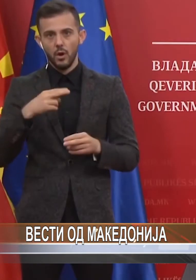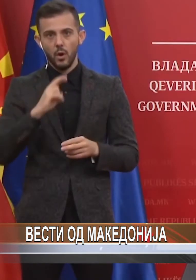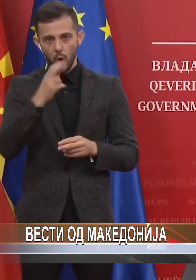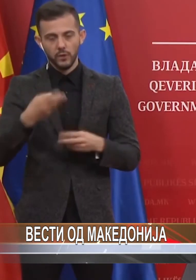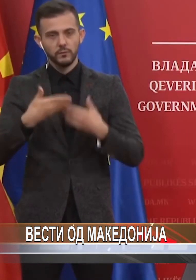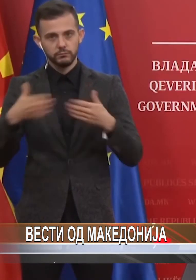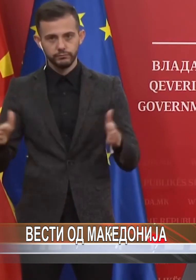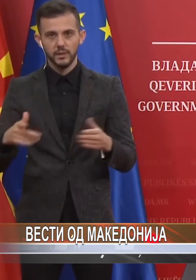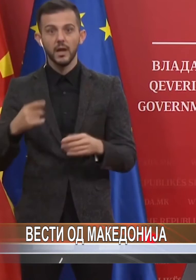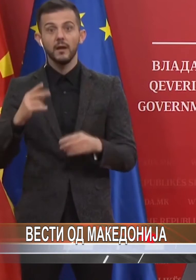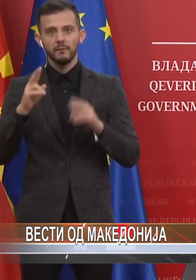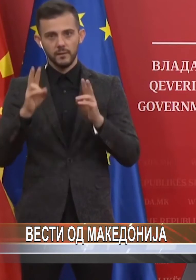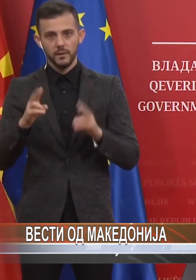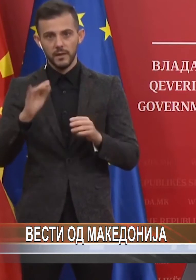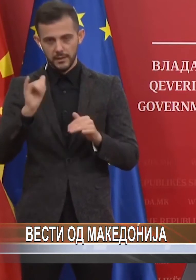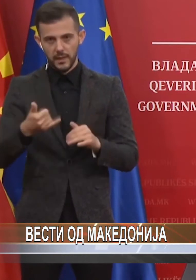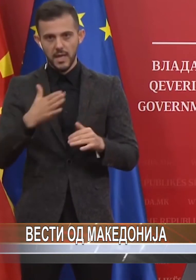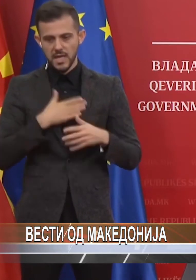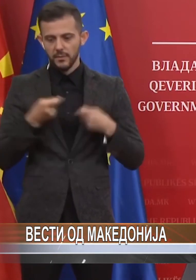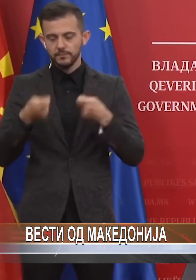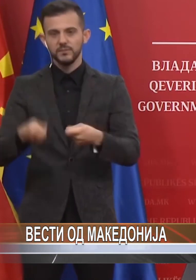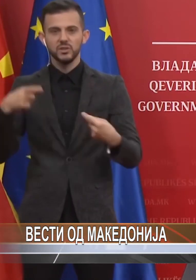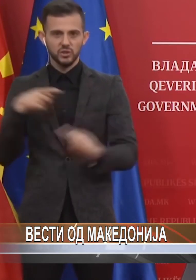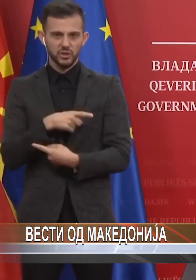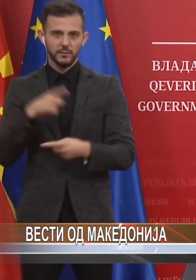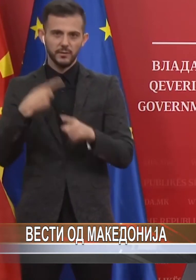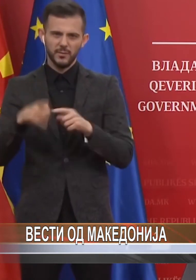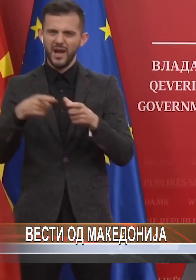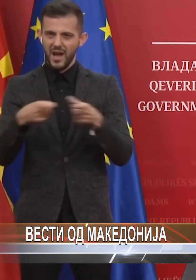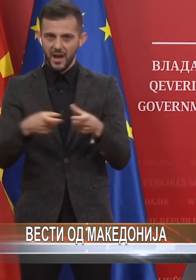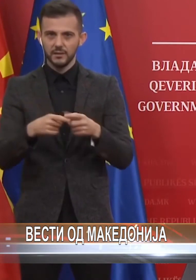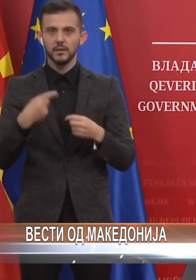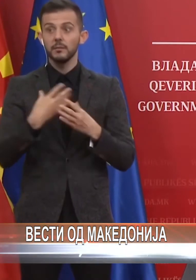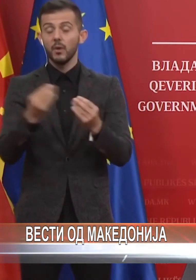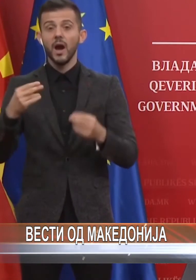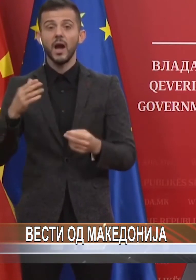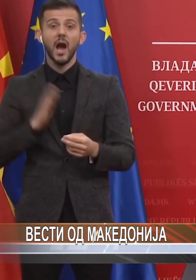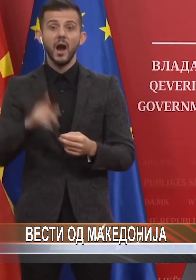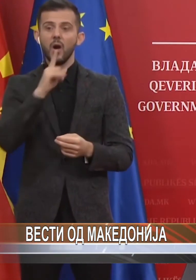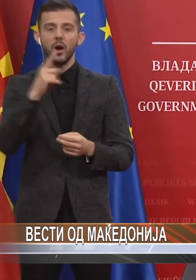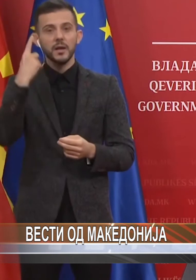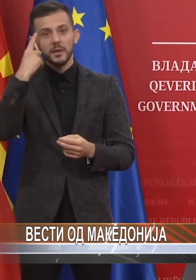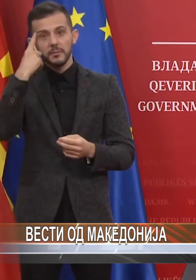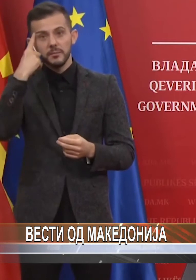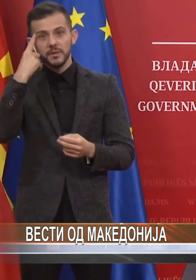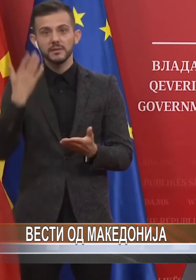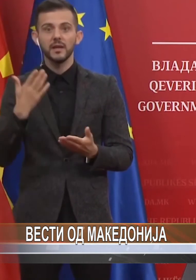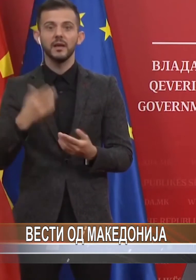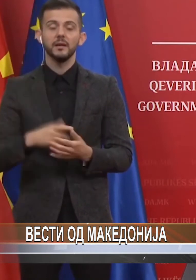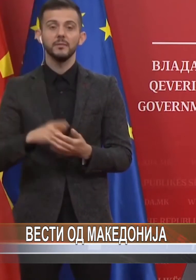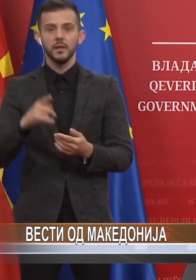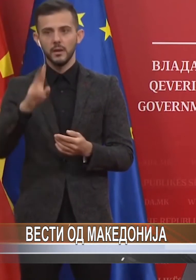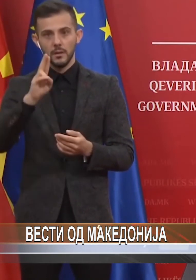граѓани кои сметаат дека се онеправдени да поднесат приговор до институциите. Министерството за финансии,